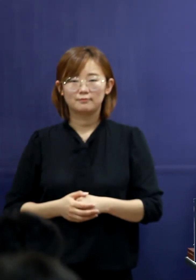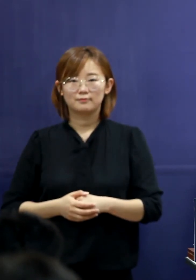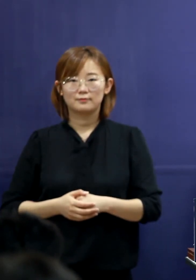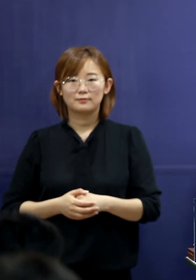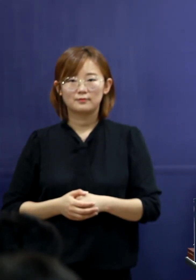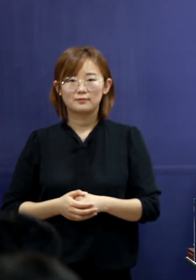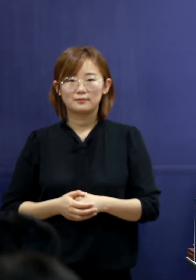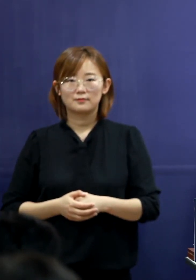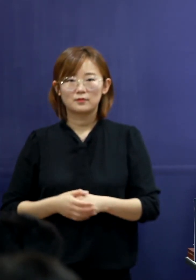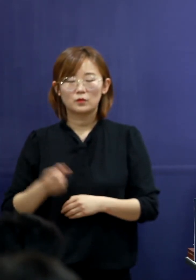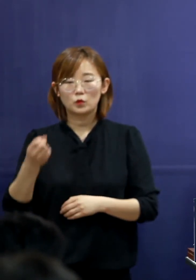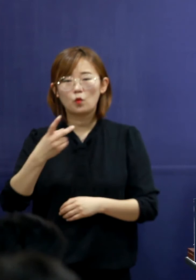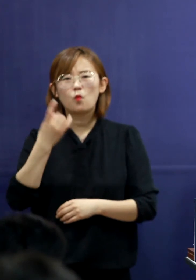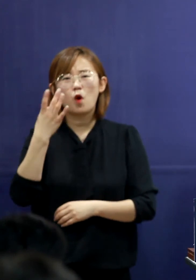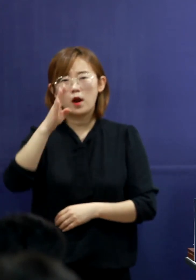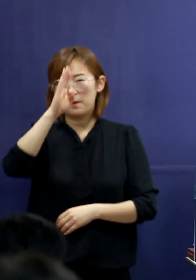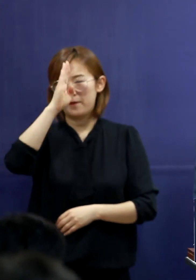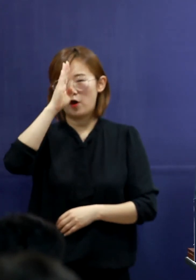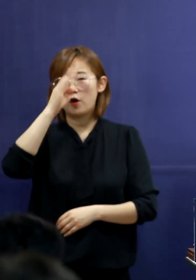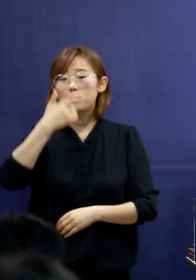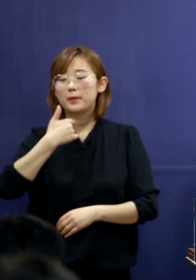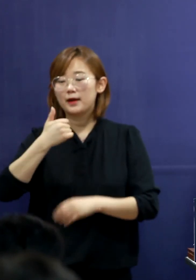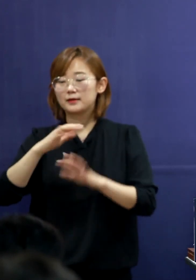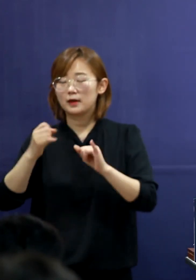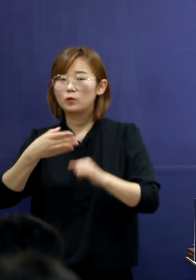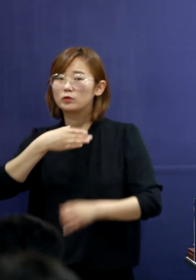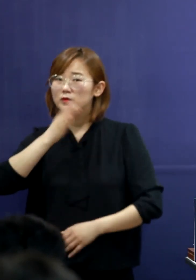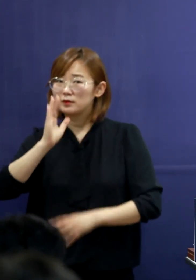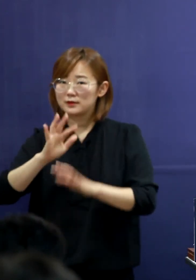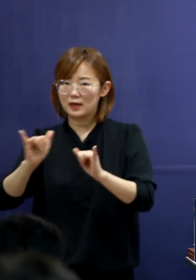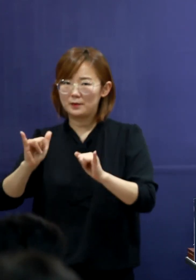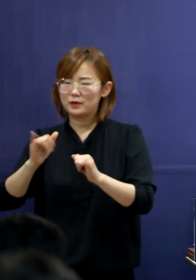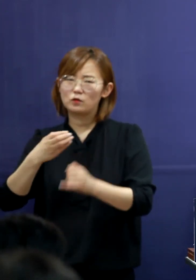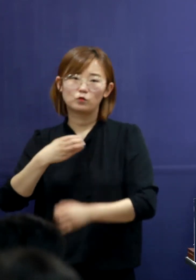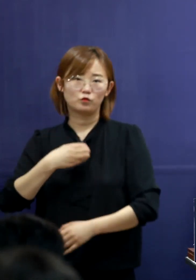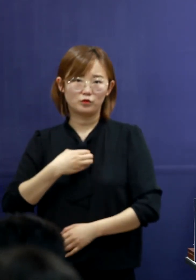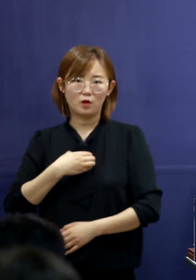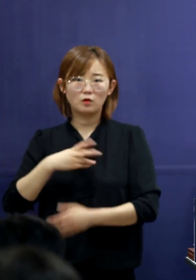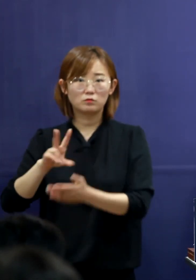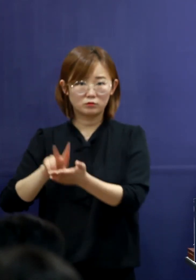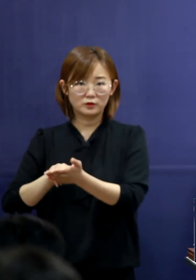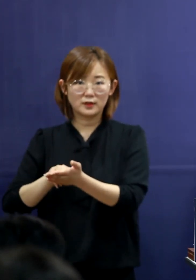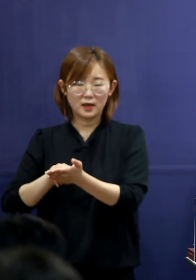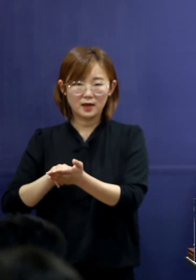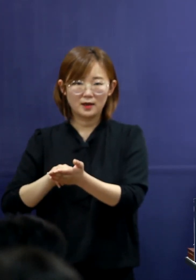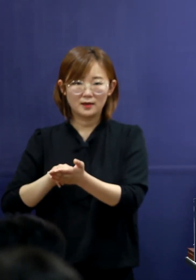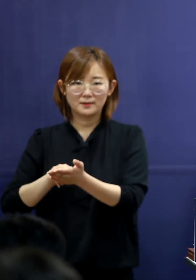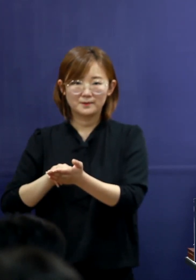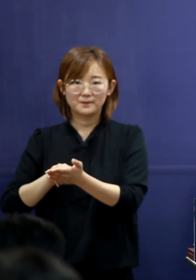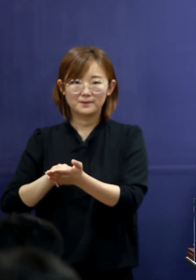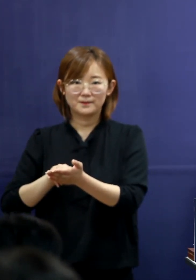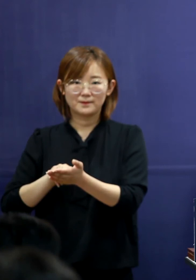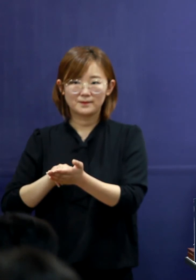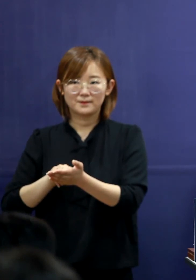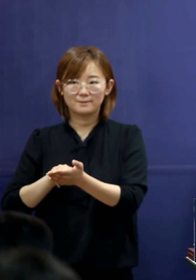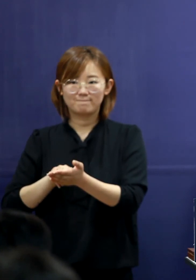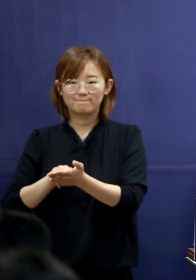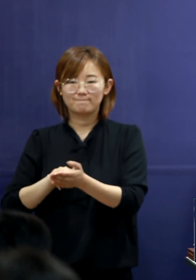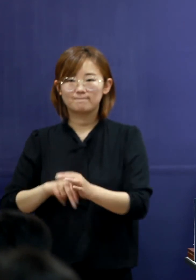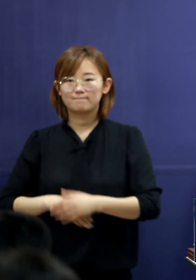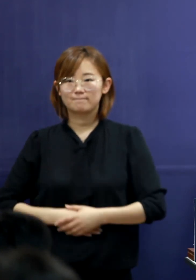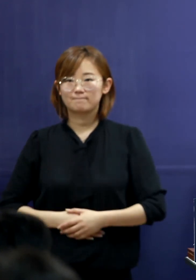노인들 특히 기저질환이 있는 노인들에게는 굉장히 치명적인 문제가 있고 두 번째는